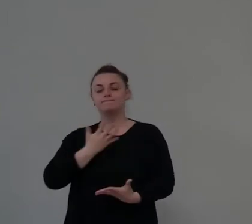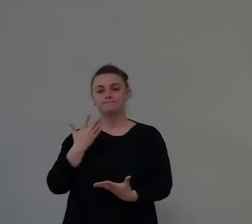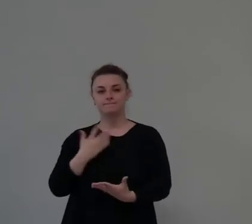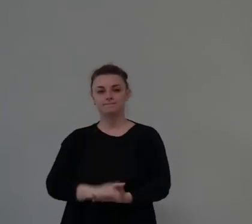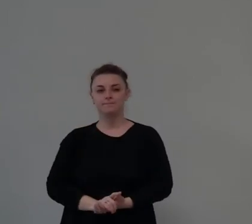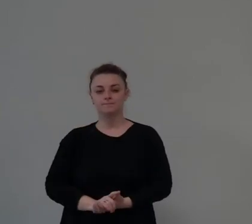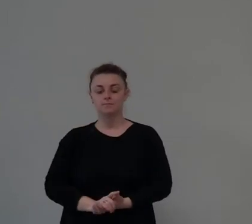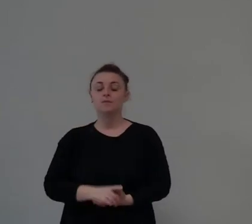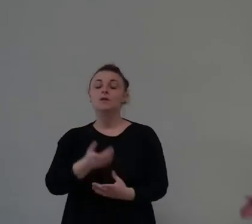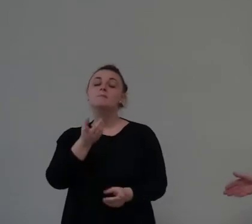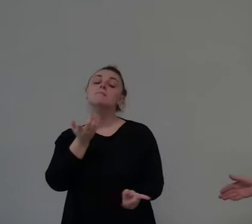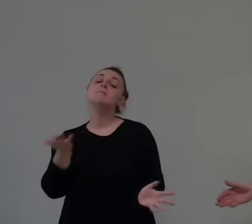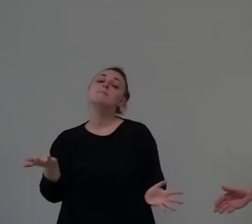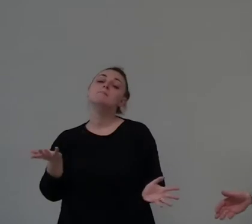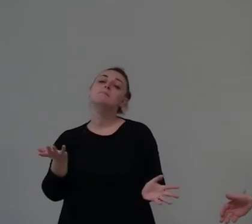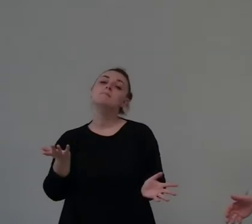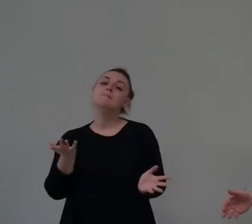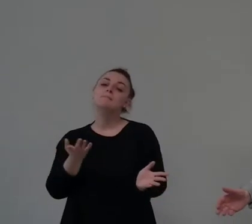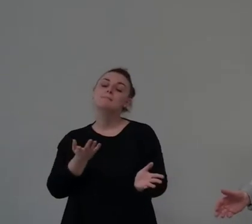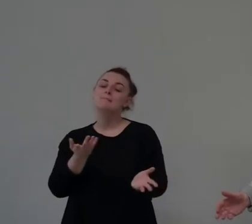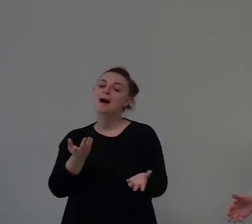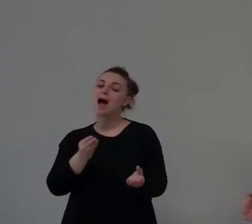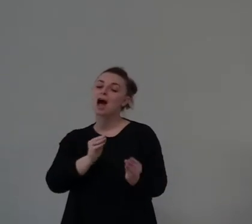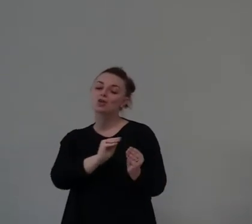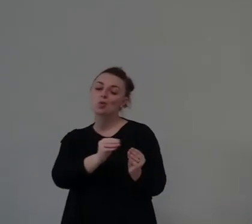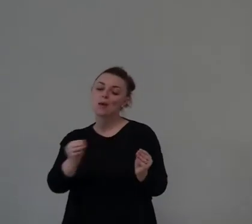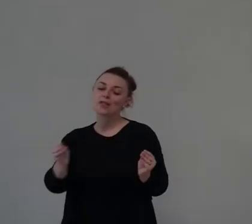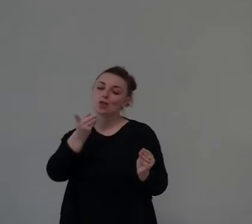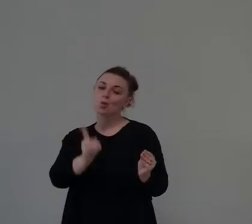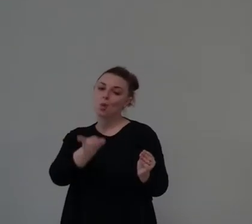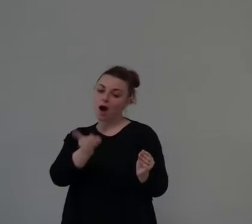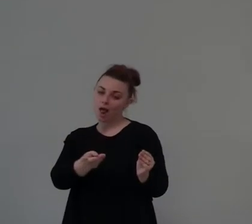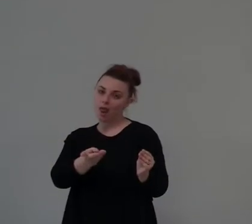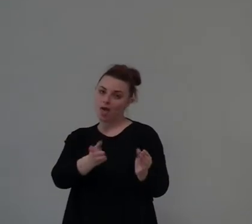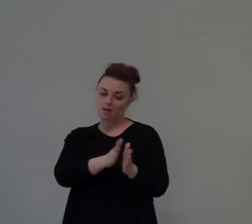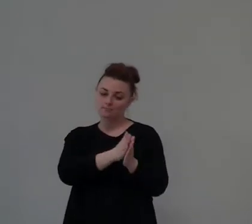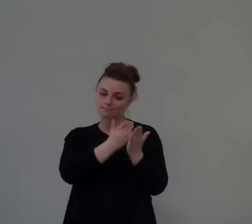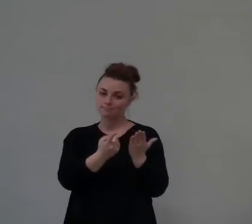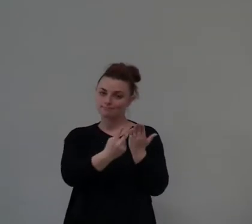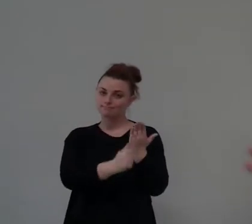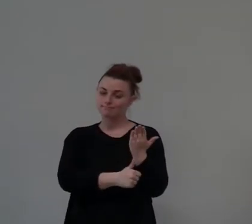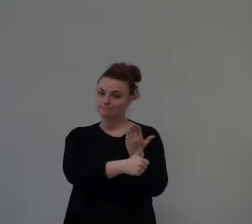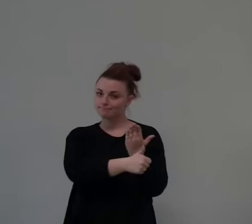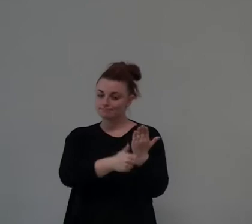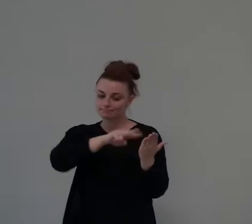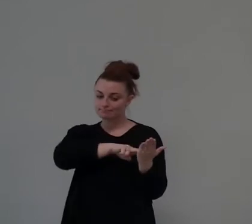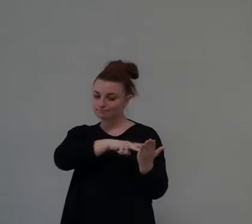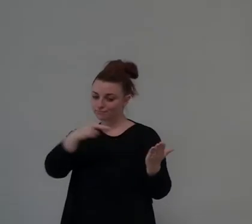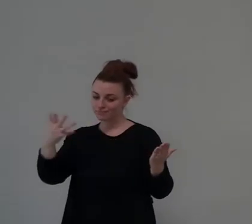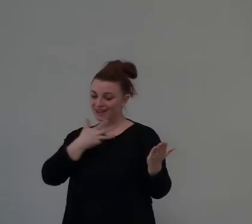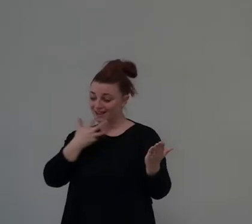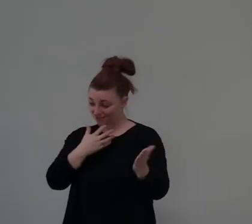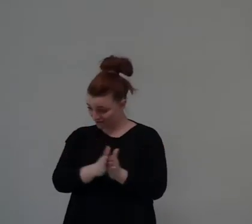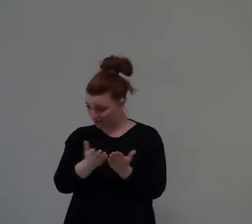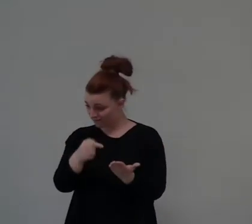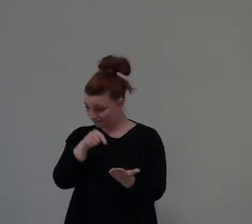Qual è la vostra arma? La parola di Dio. La parola di Dio. Quella che avete nelle vostre Bibbie, quella che avete nei vostri smartphone, quella